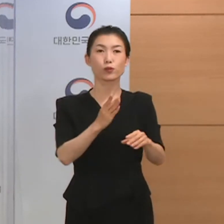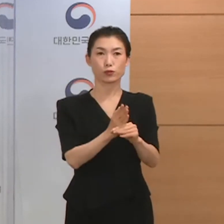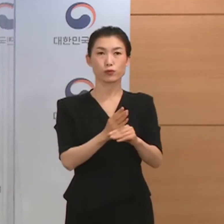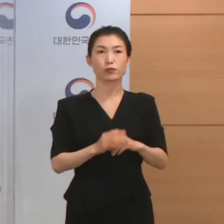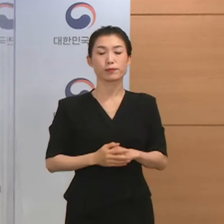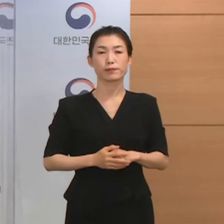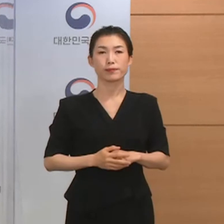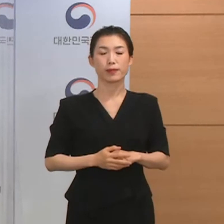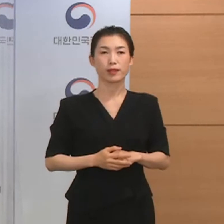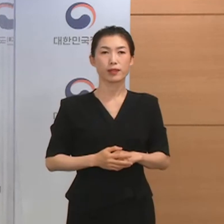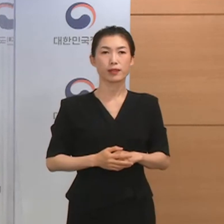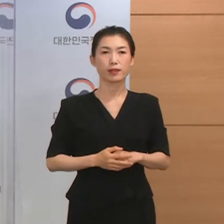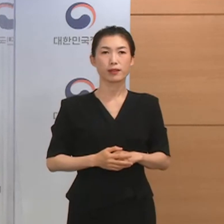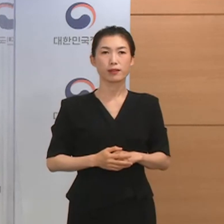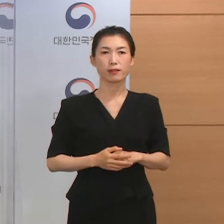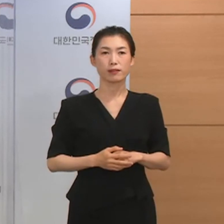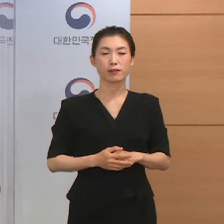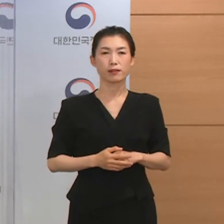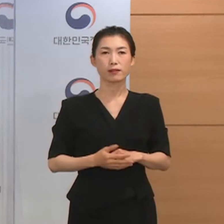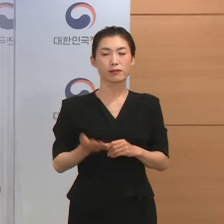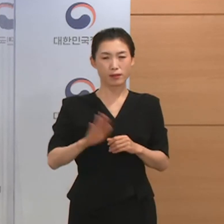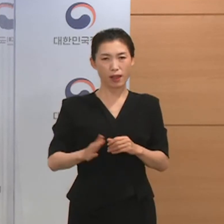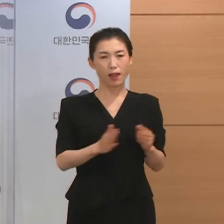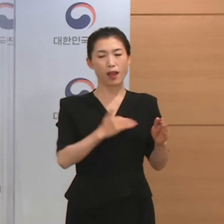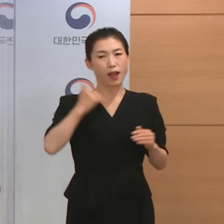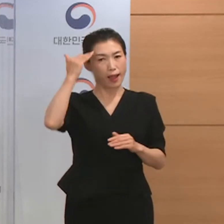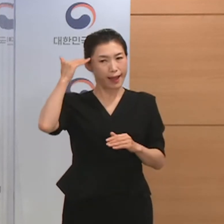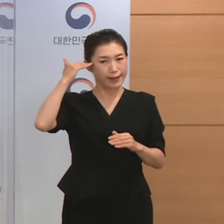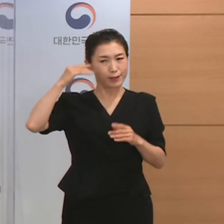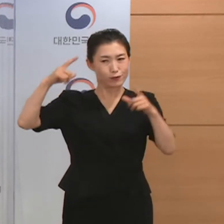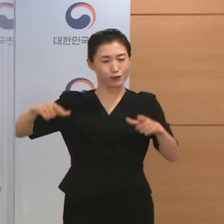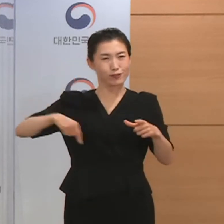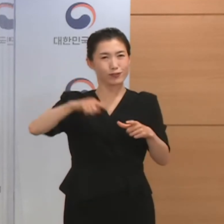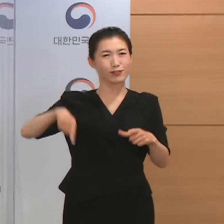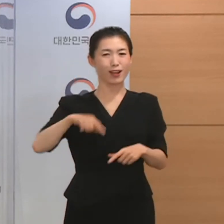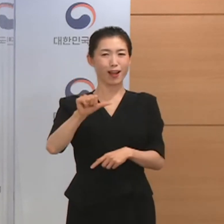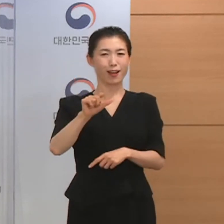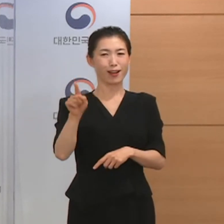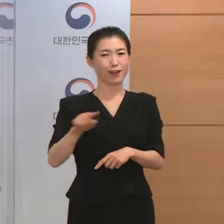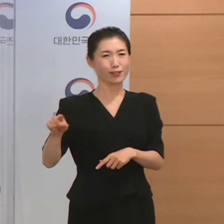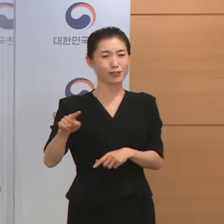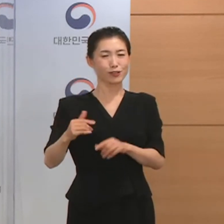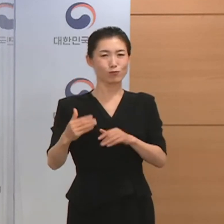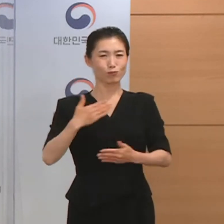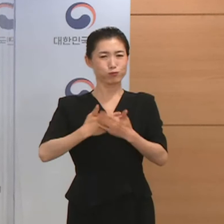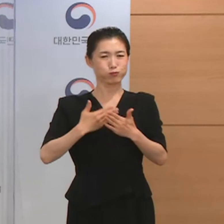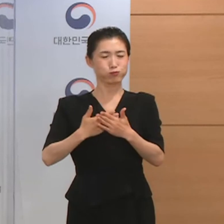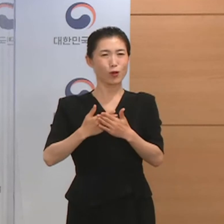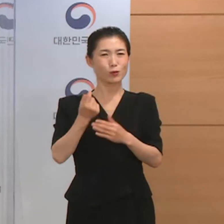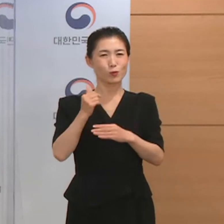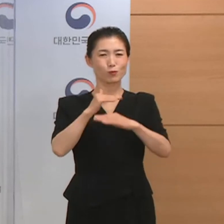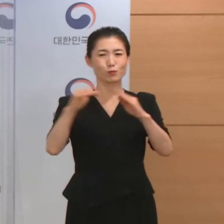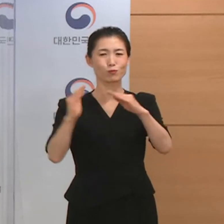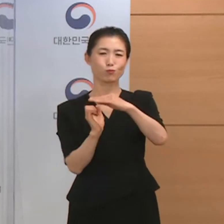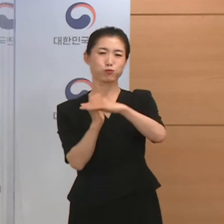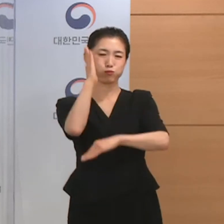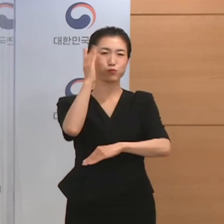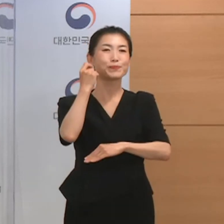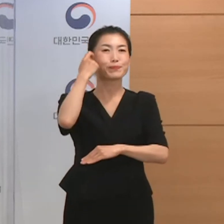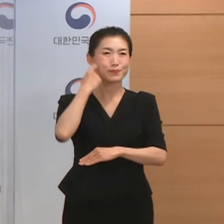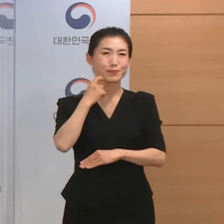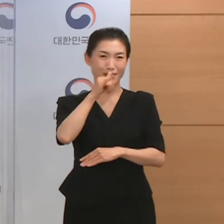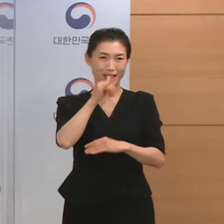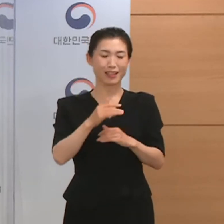현재 우리나라에서 받아들여지는 인식상의 아스트라제네카에 대한 불안감은 과도한 편이고 그 부분들을 저희가 지금